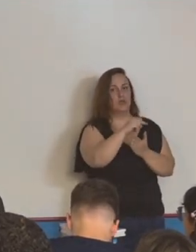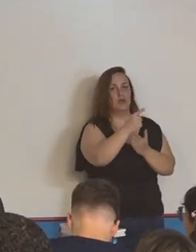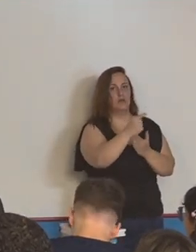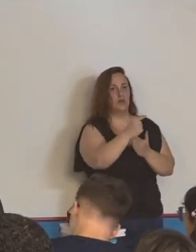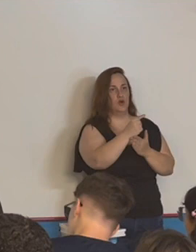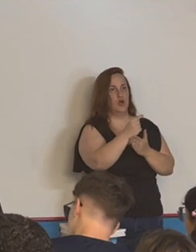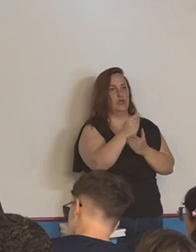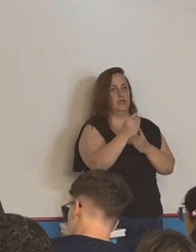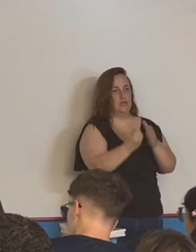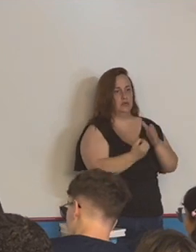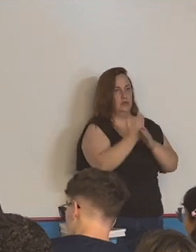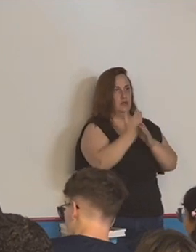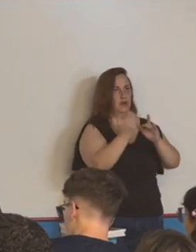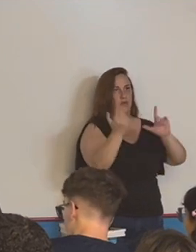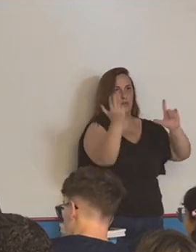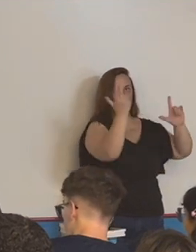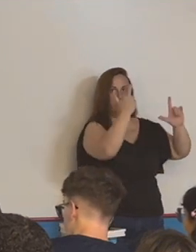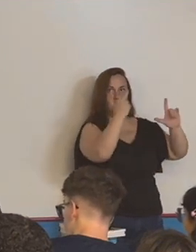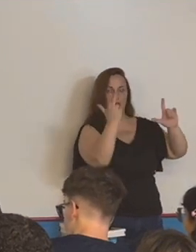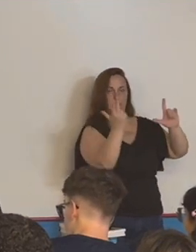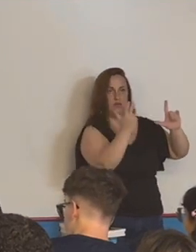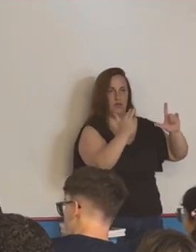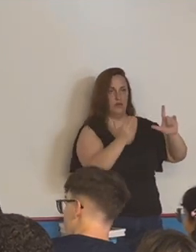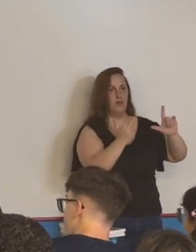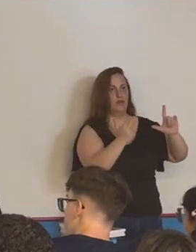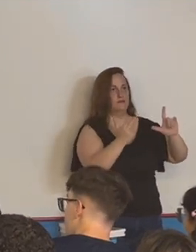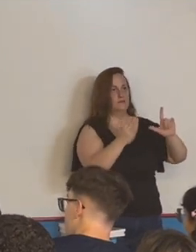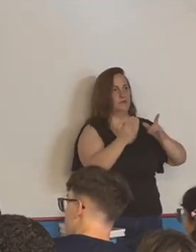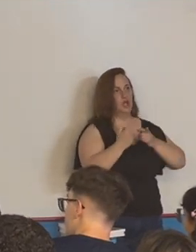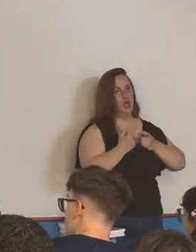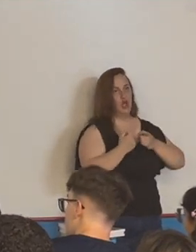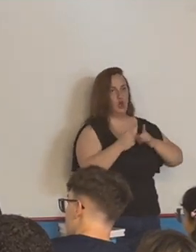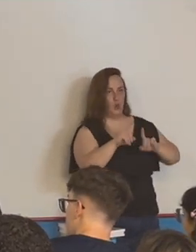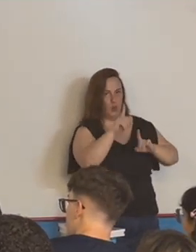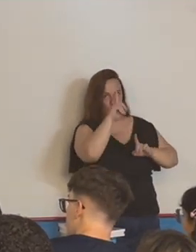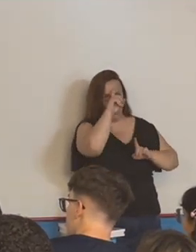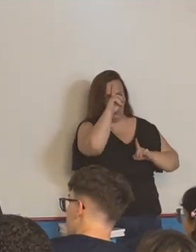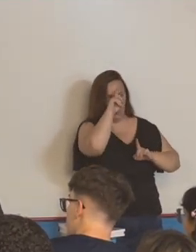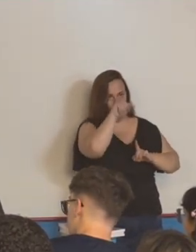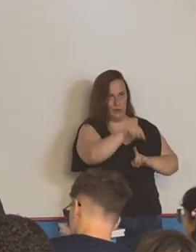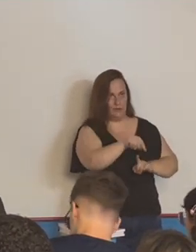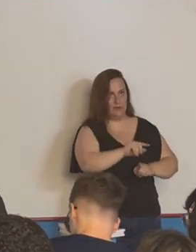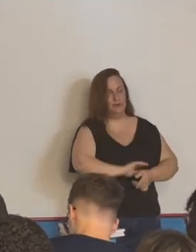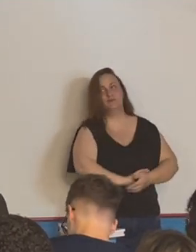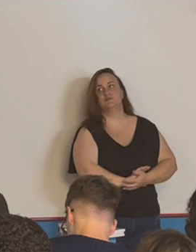eu fiz uma crítica na própria instituição.